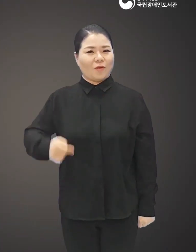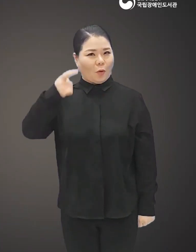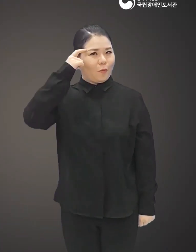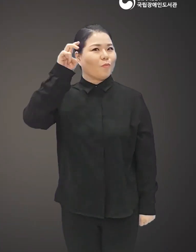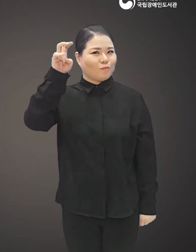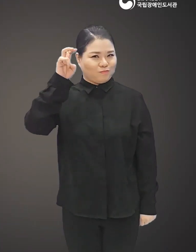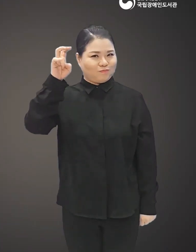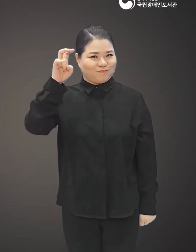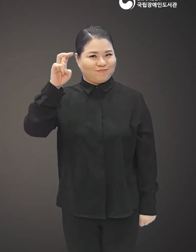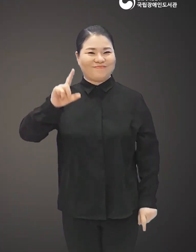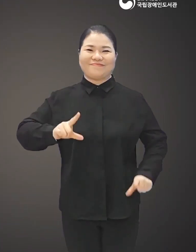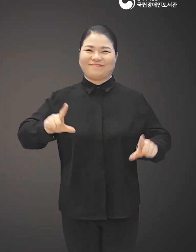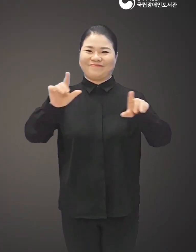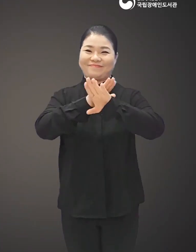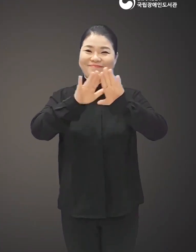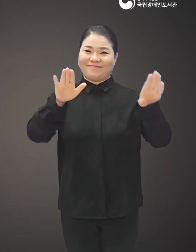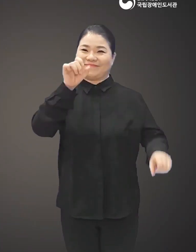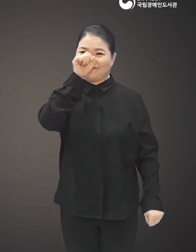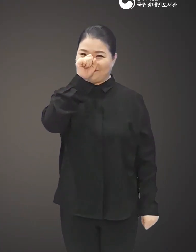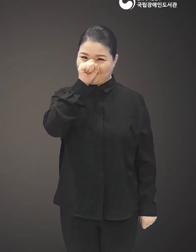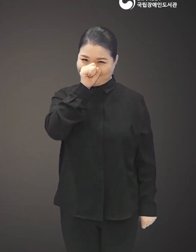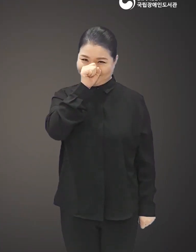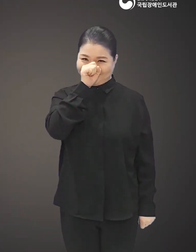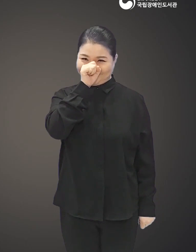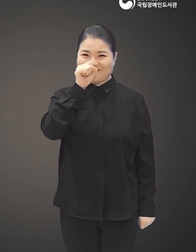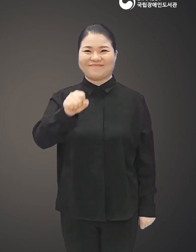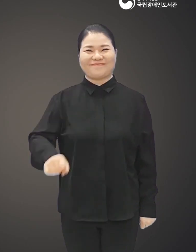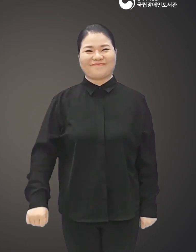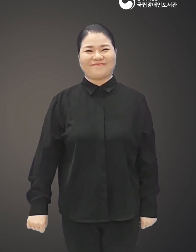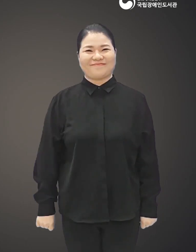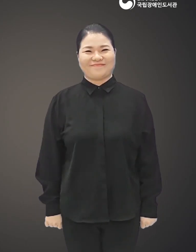날씨가 맑을 것입니다.